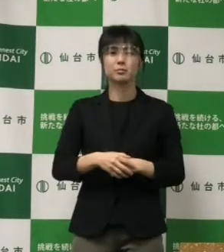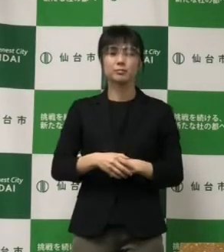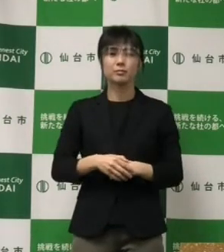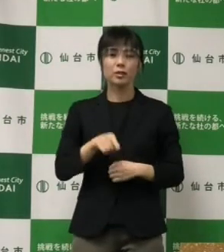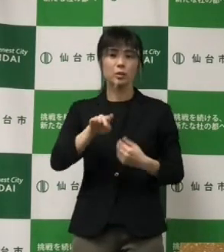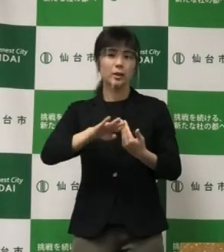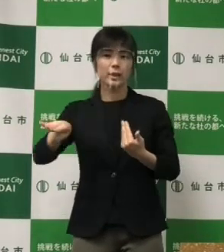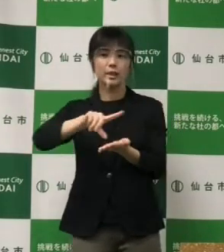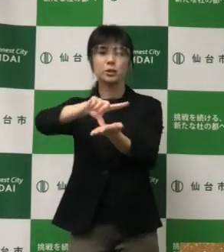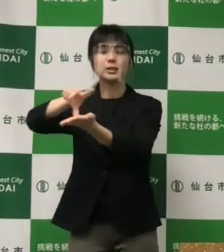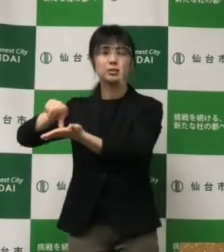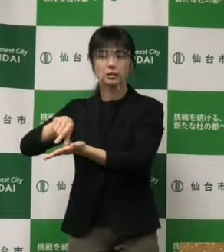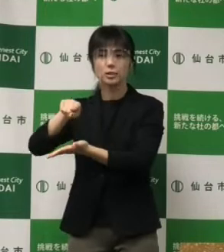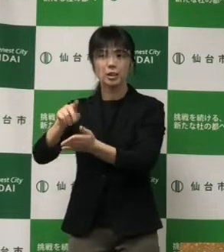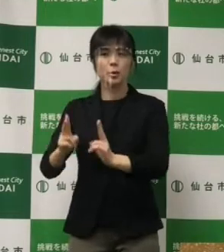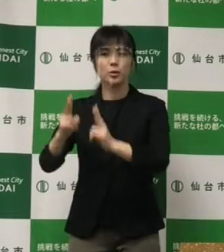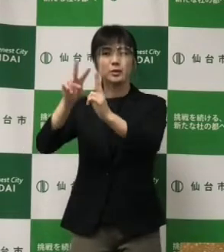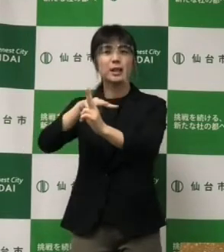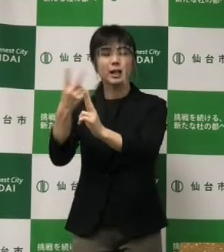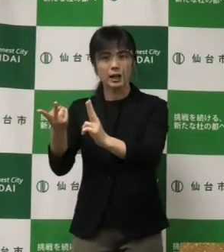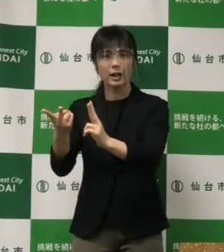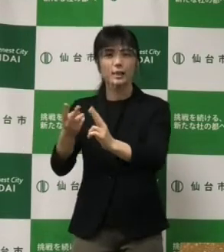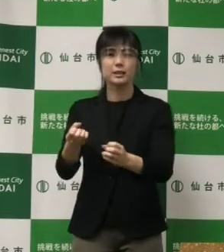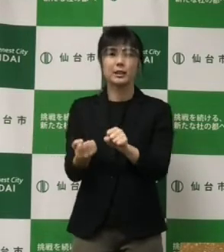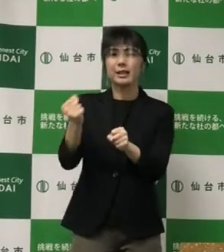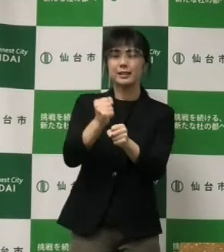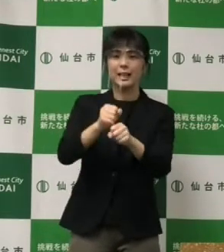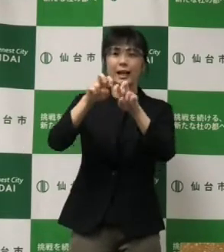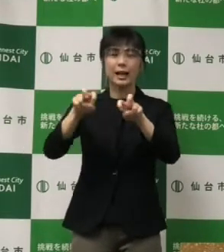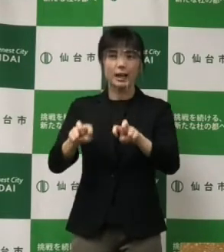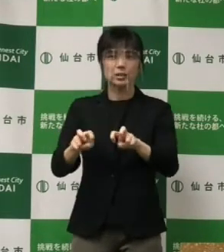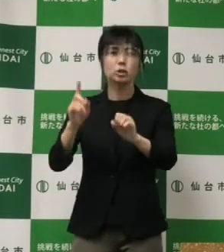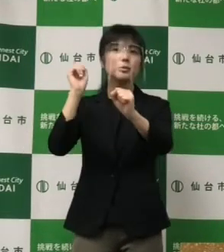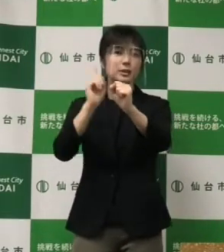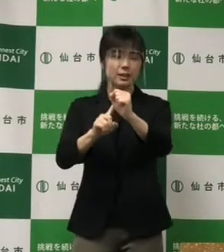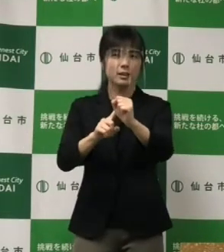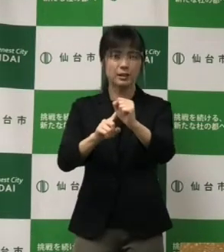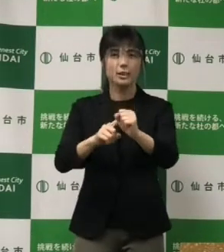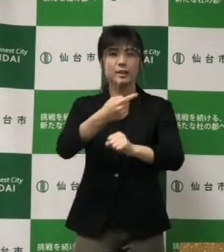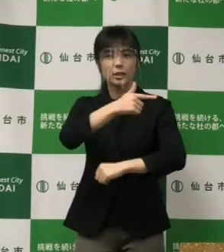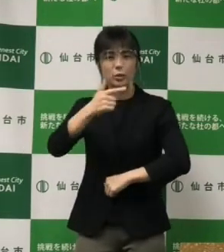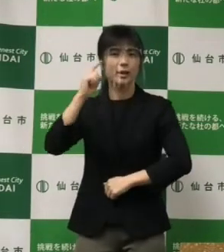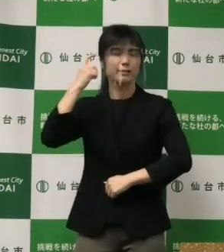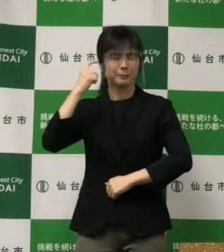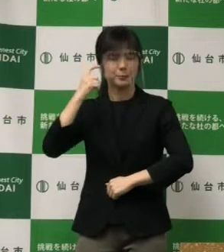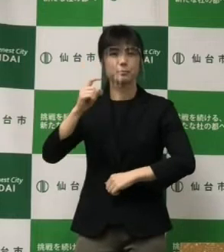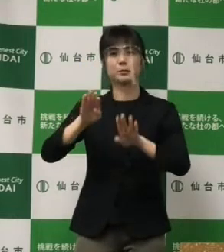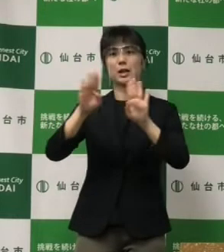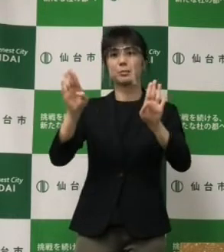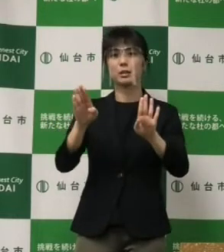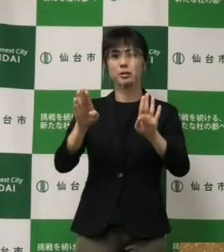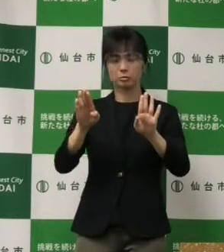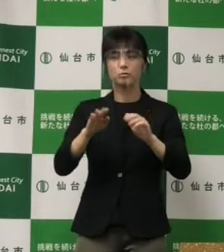再開発に向けて権利者や開発事業者などの検討も行われているところでありまして、また青葉通り、常